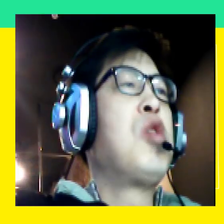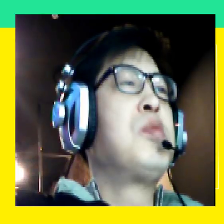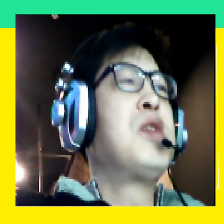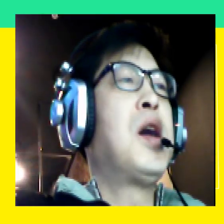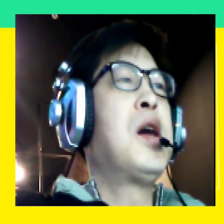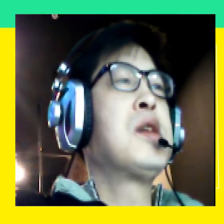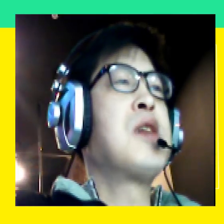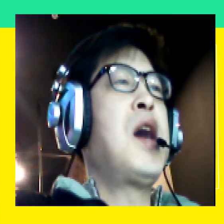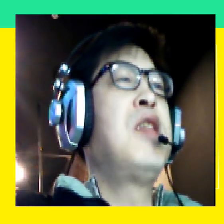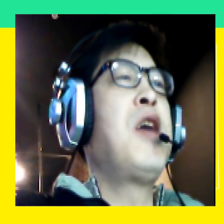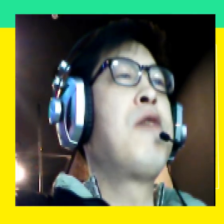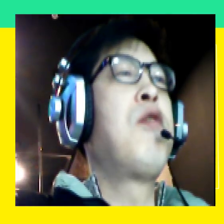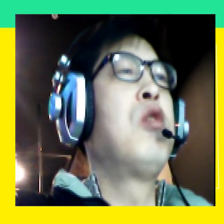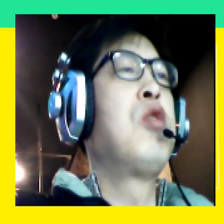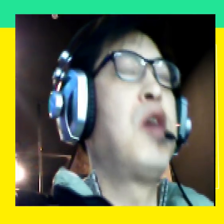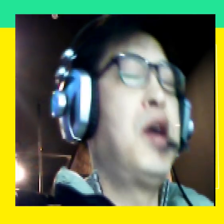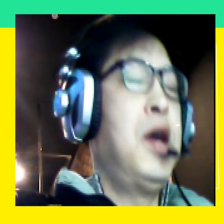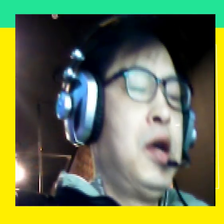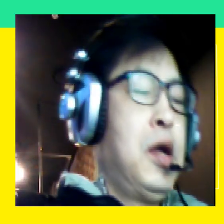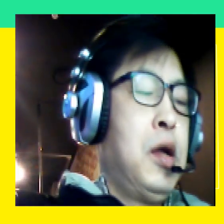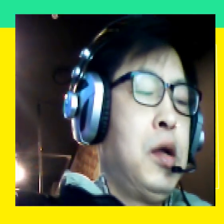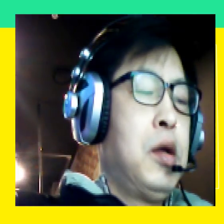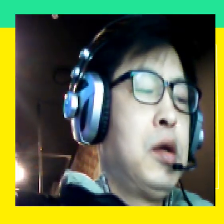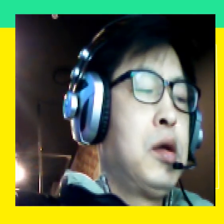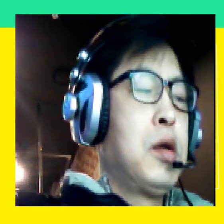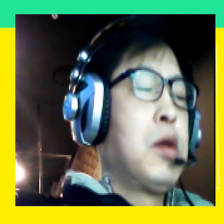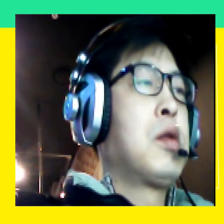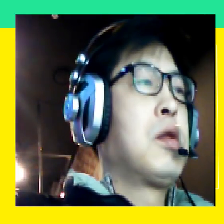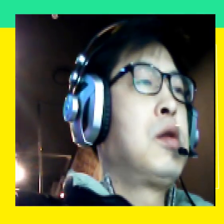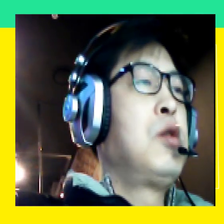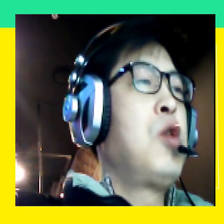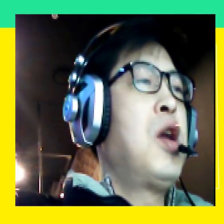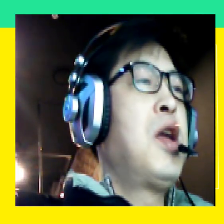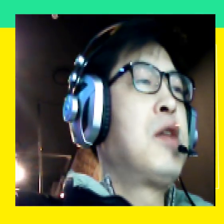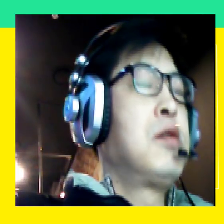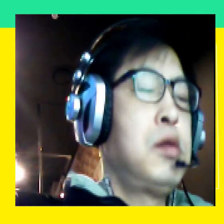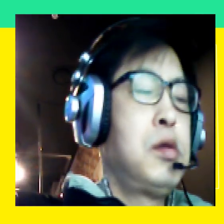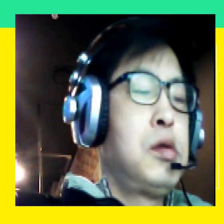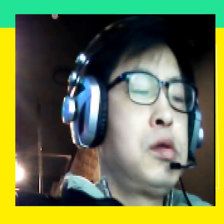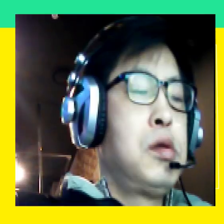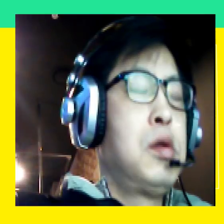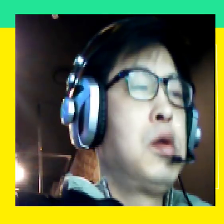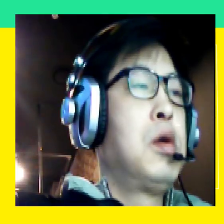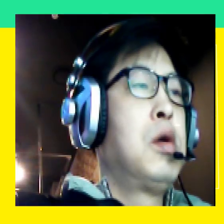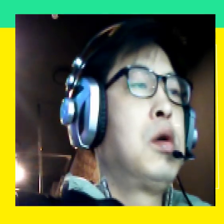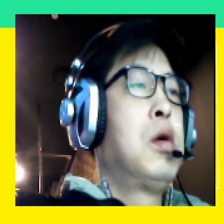리소스를 구합니다. sign lang 폴더에 그 URL은